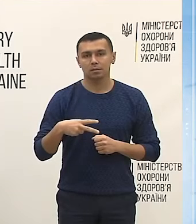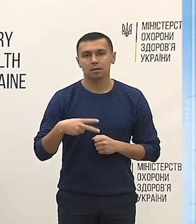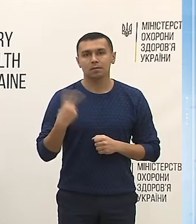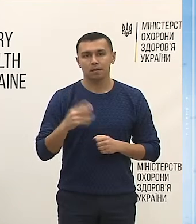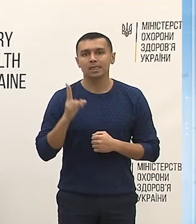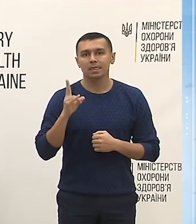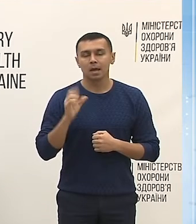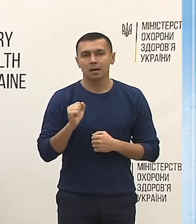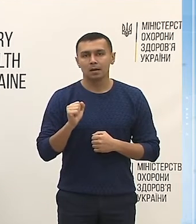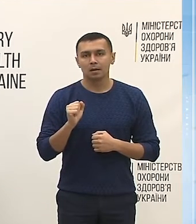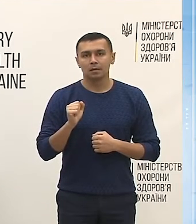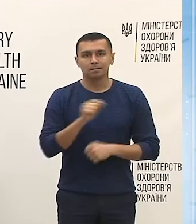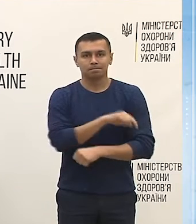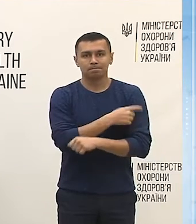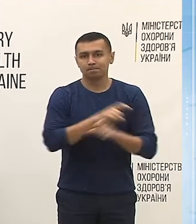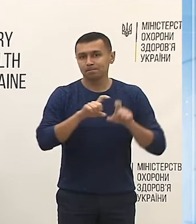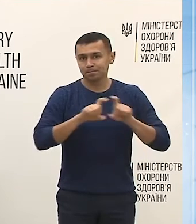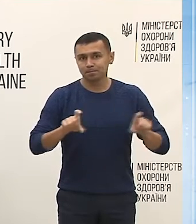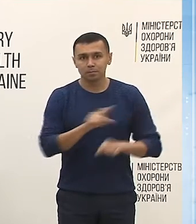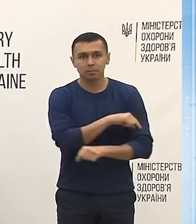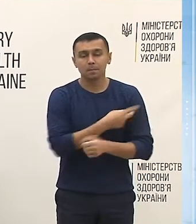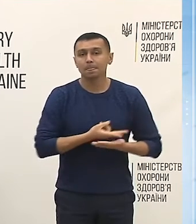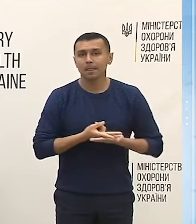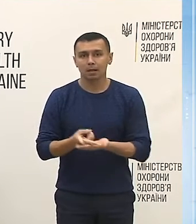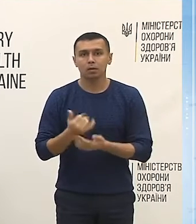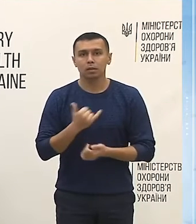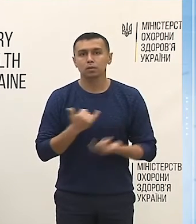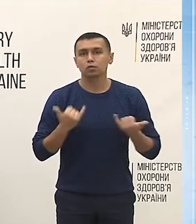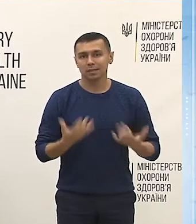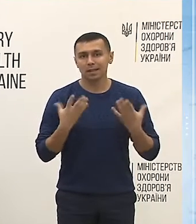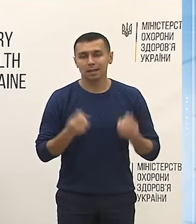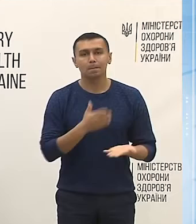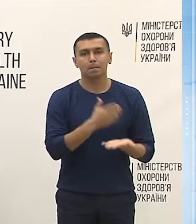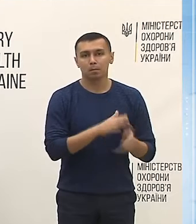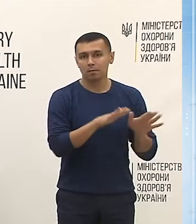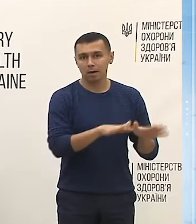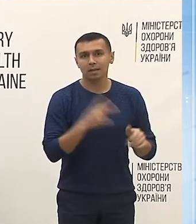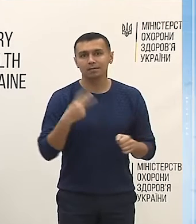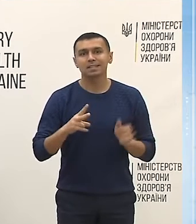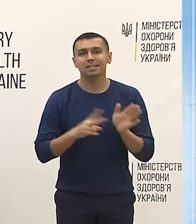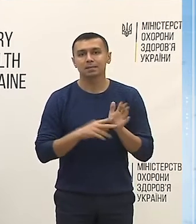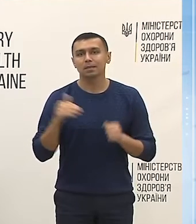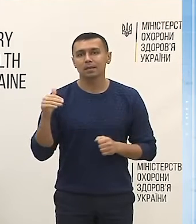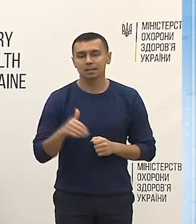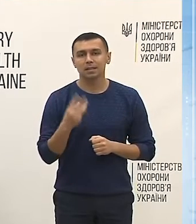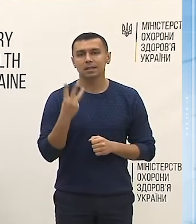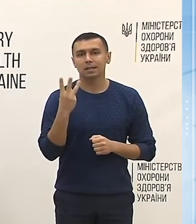322 випадки. В лікарнях госпіталізованих в нас на сьогоднішній день перебуває 27